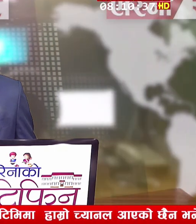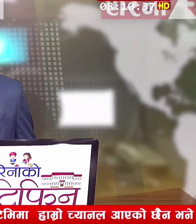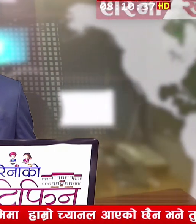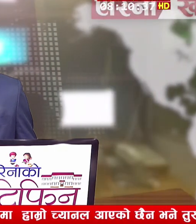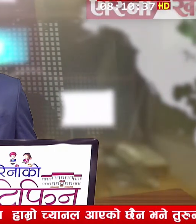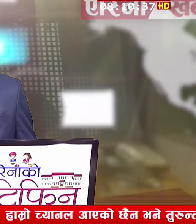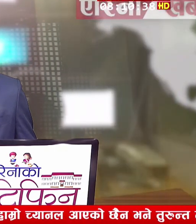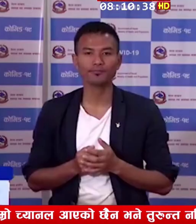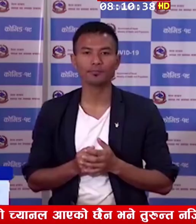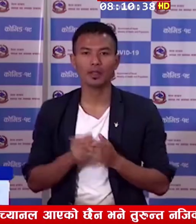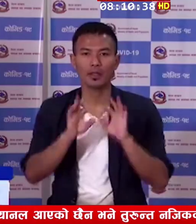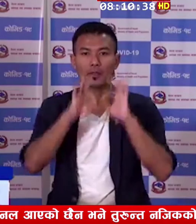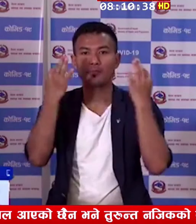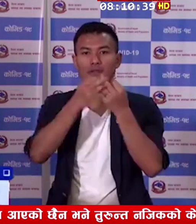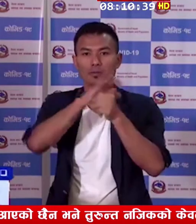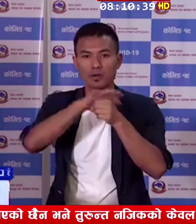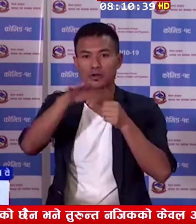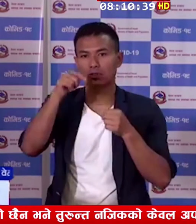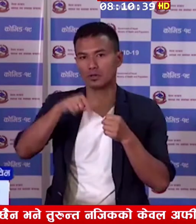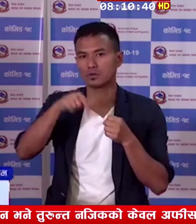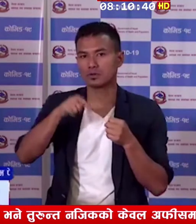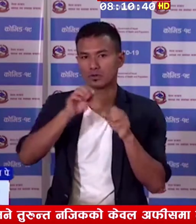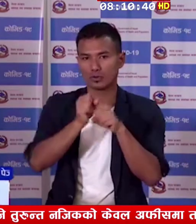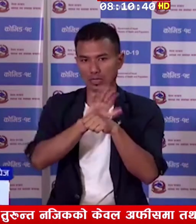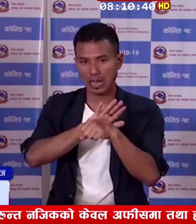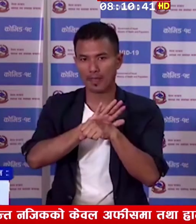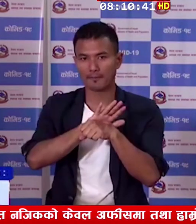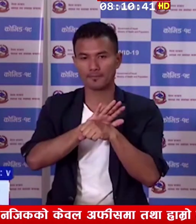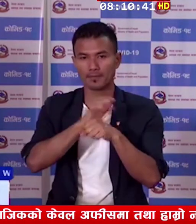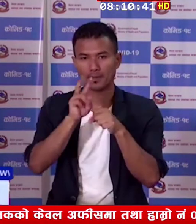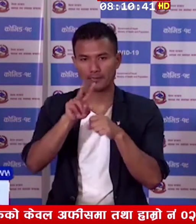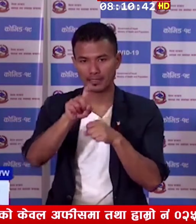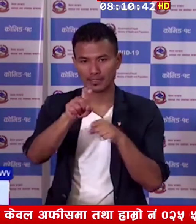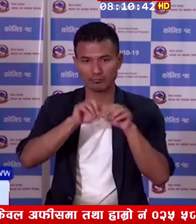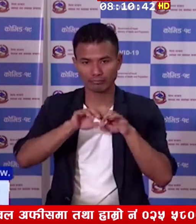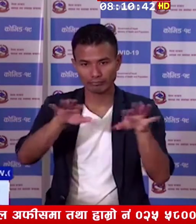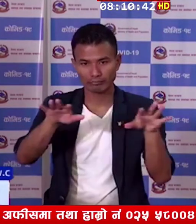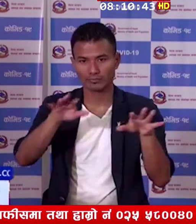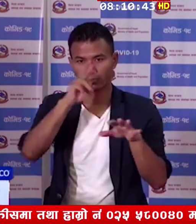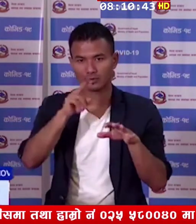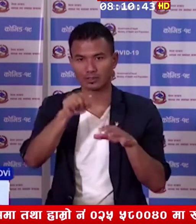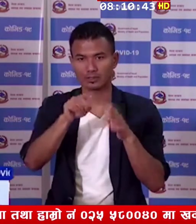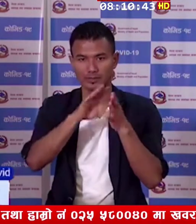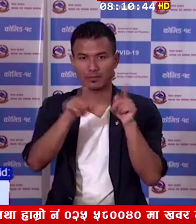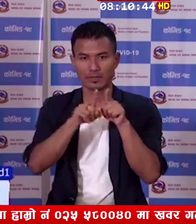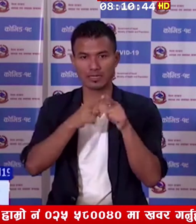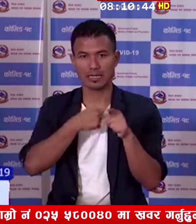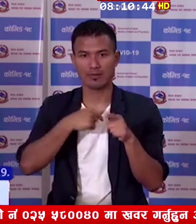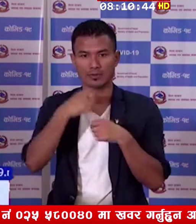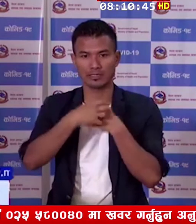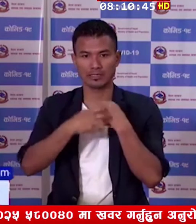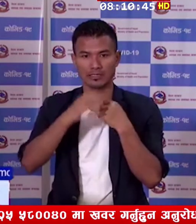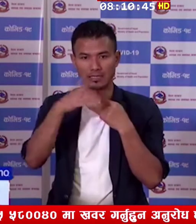छ। आज स्वास्थ्य तथा जनसंख्या मन्त्रालयको निगमित पत्रकार सम्मेलनमा मुस्लिम आयोगका अध्यक्ष समीम